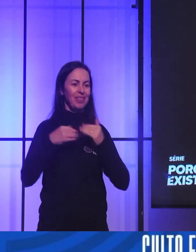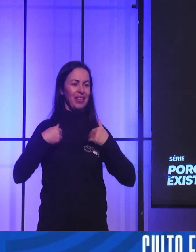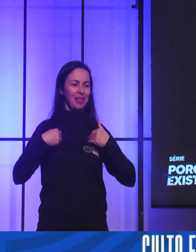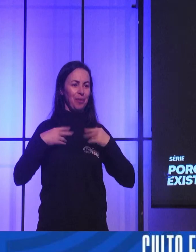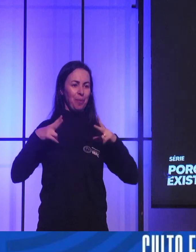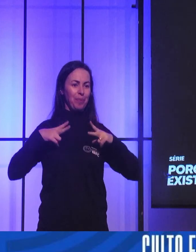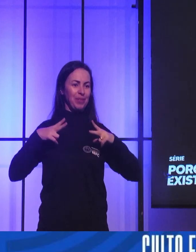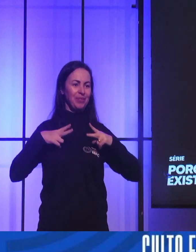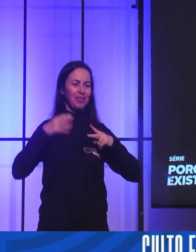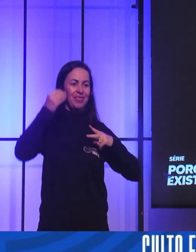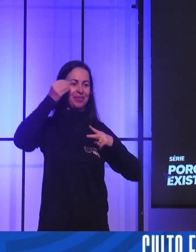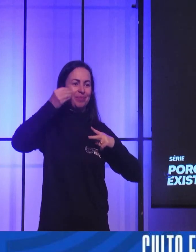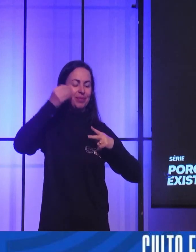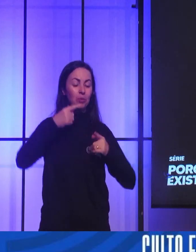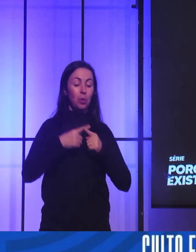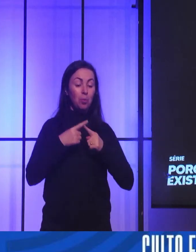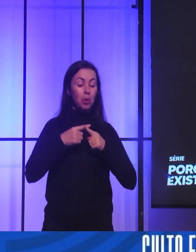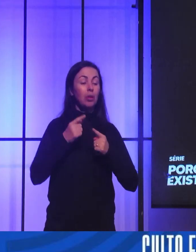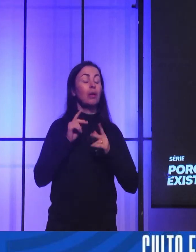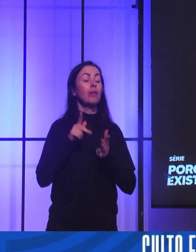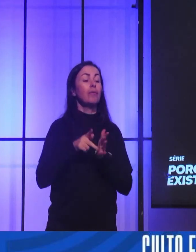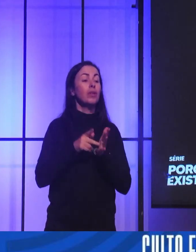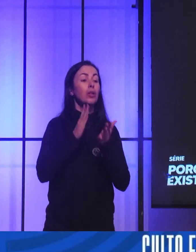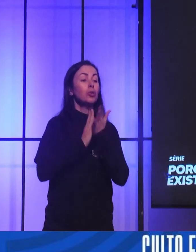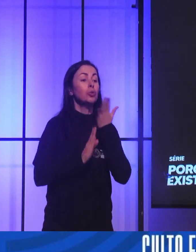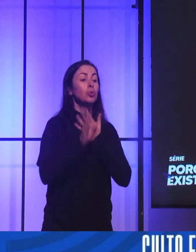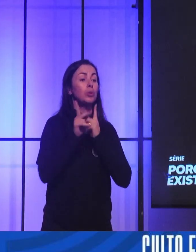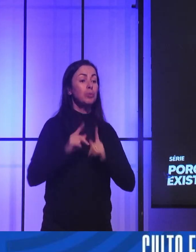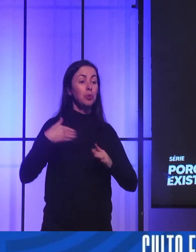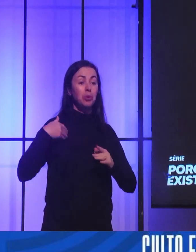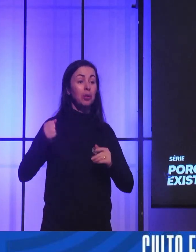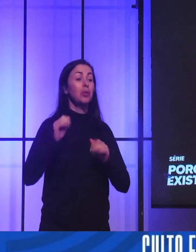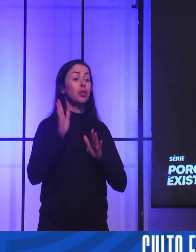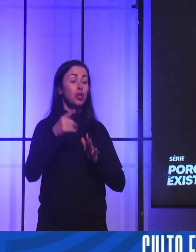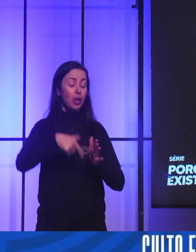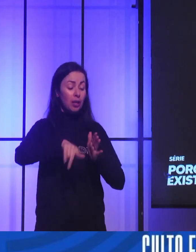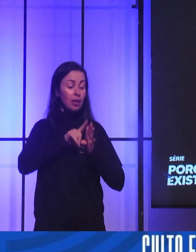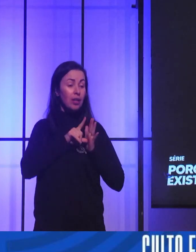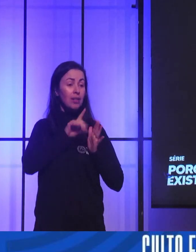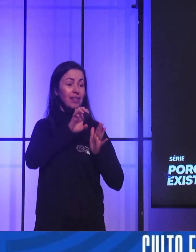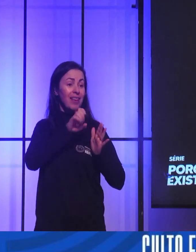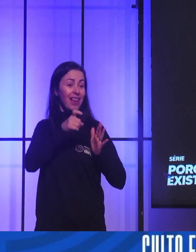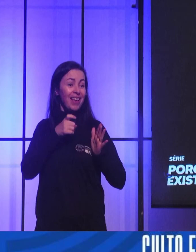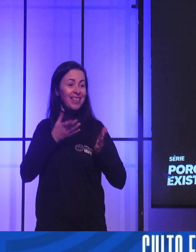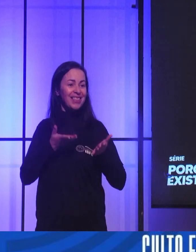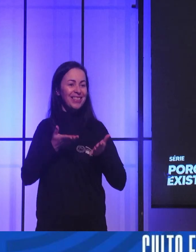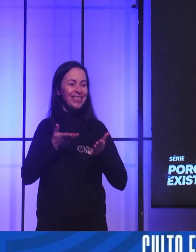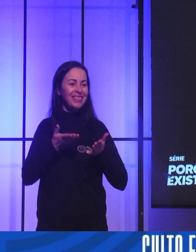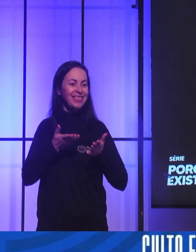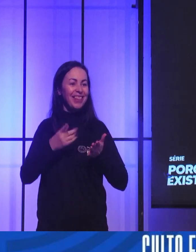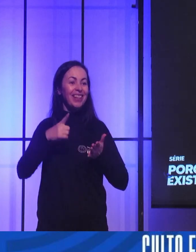que todos nós que fomos alcançados somos alguma coisa.